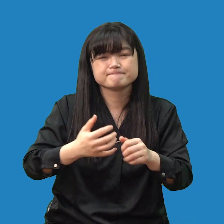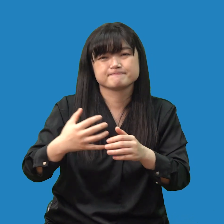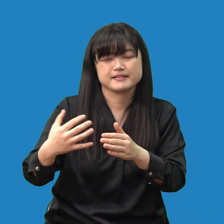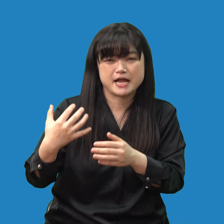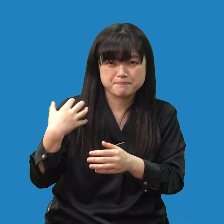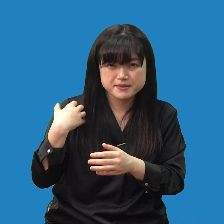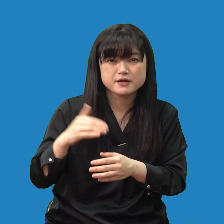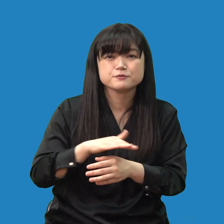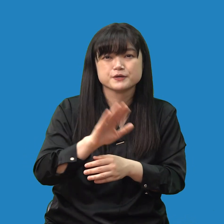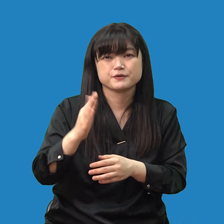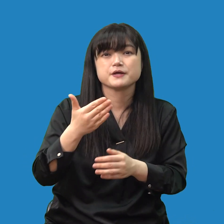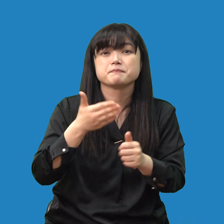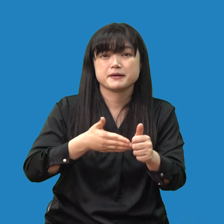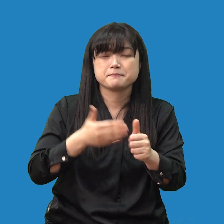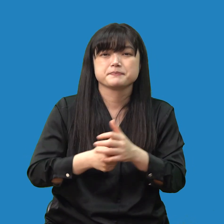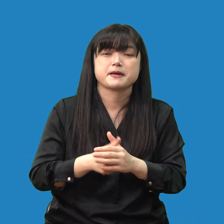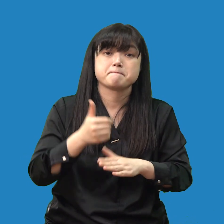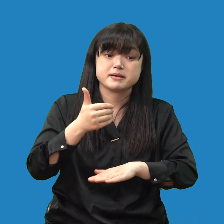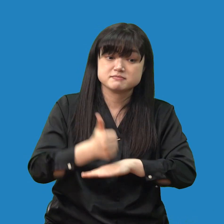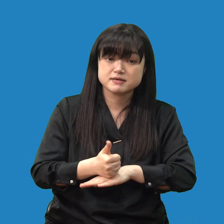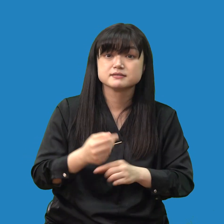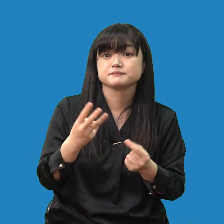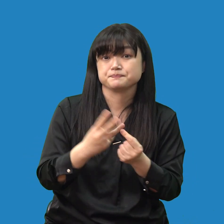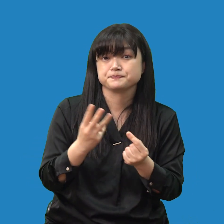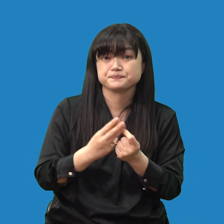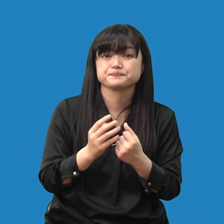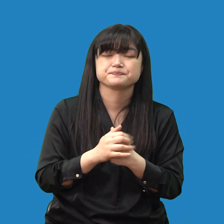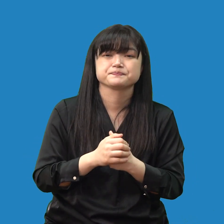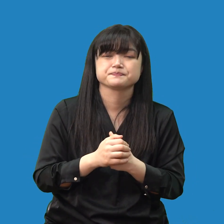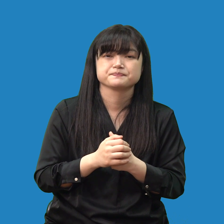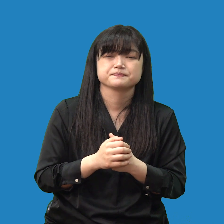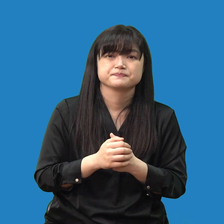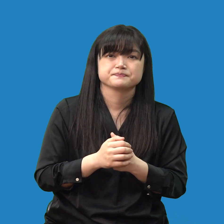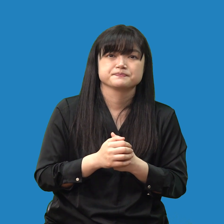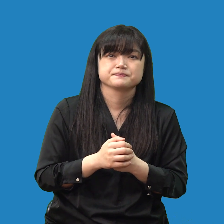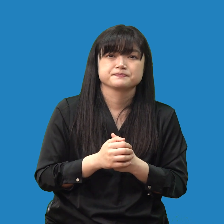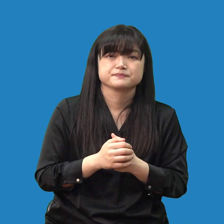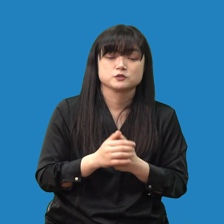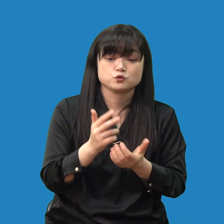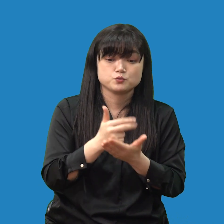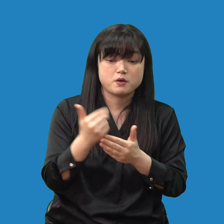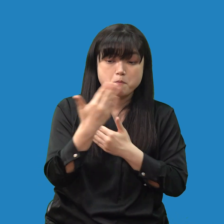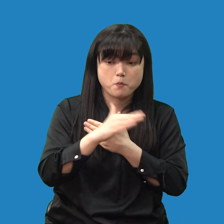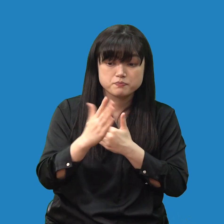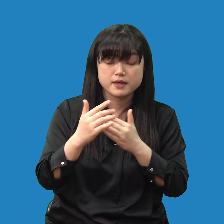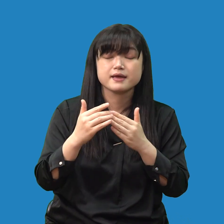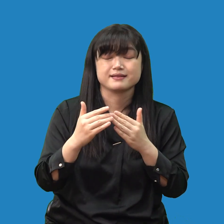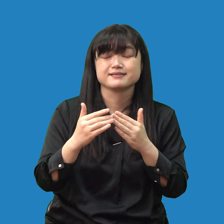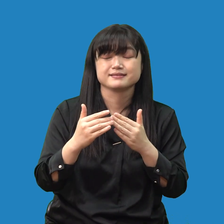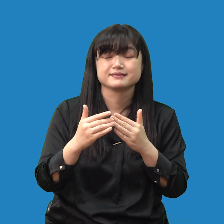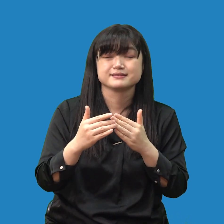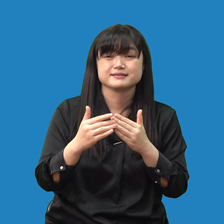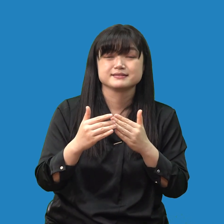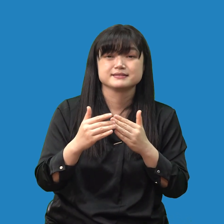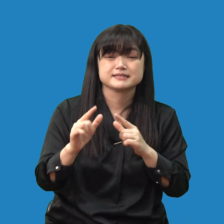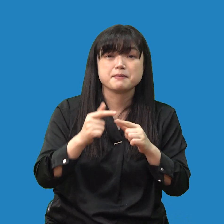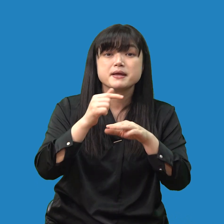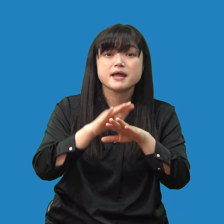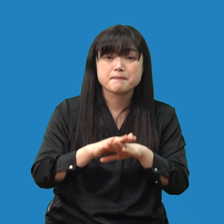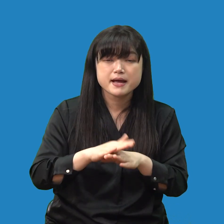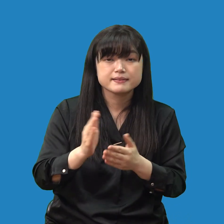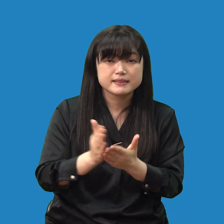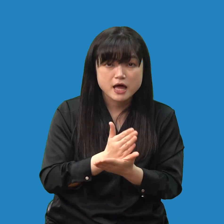되기를 바랍니다. 자, 마지막 세 번째, 이 주님의 몸을 세우는 삶의 예배는 이